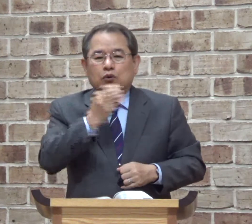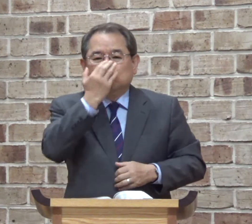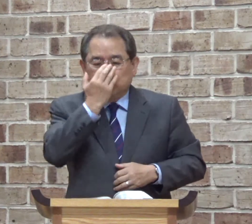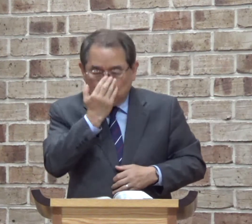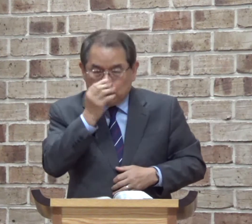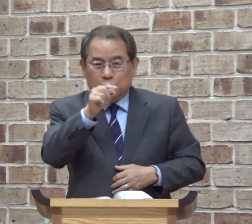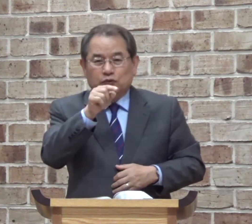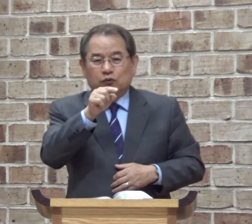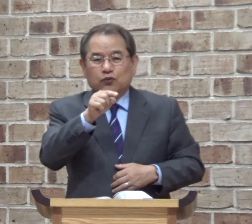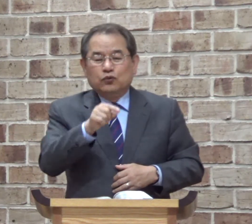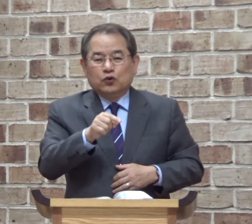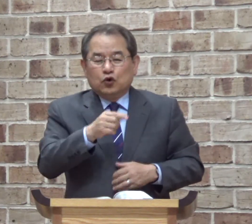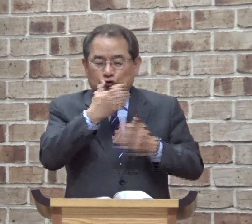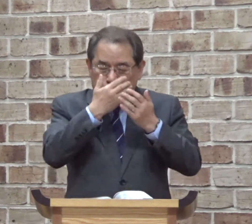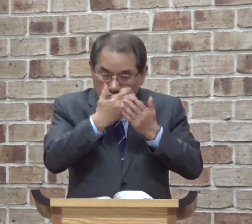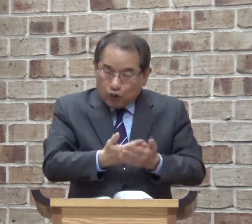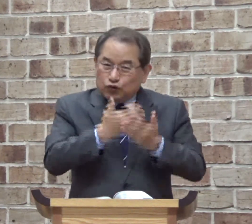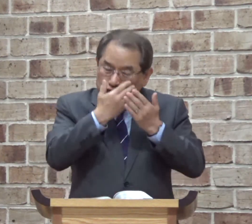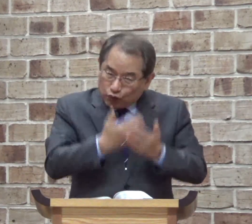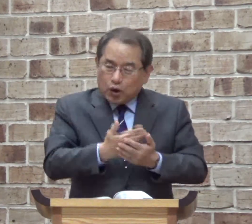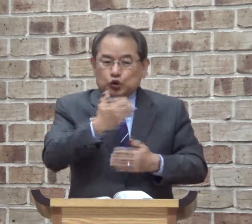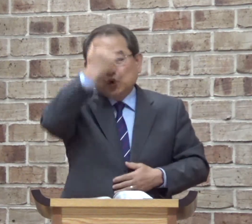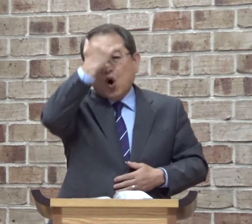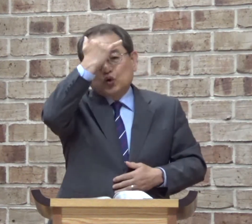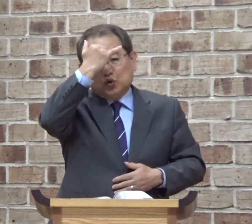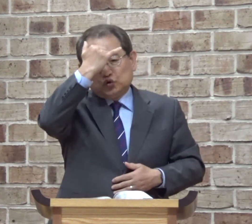그리스도에게는 중요한 미덕이 바로 겸손입니다.